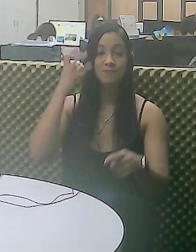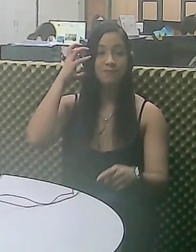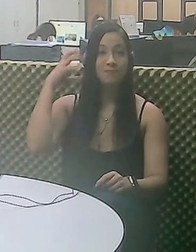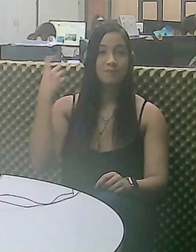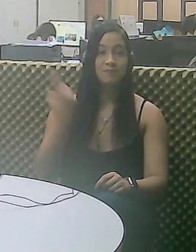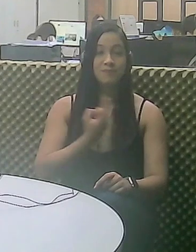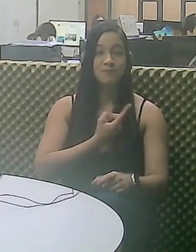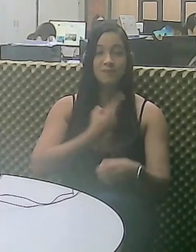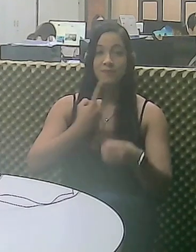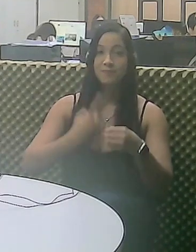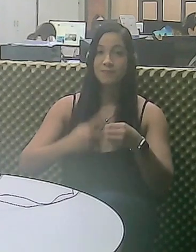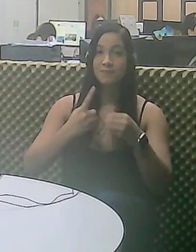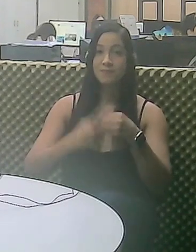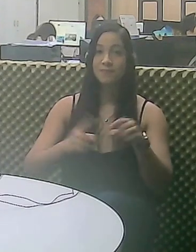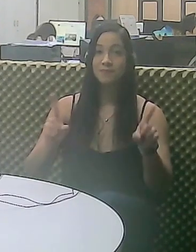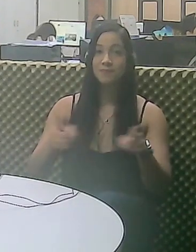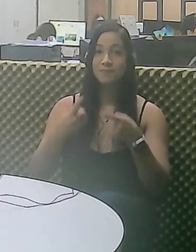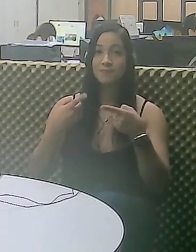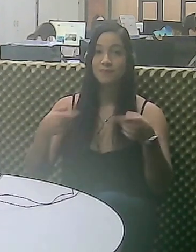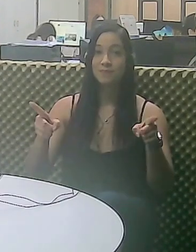Rádio Nossa Cidade.